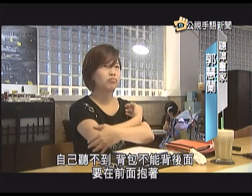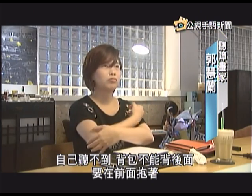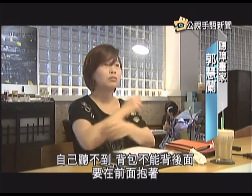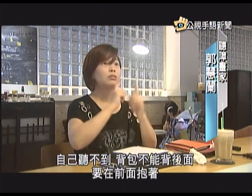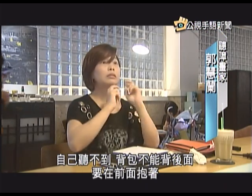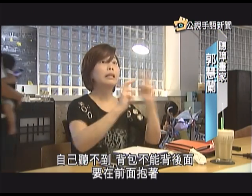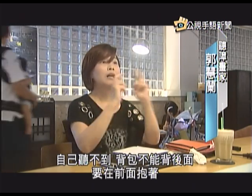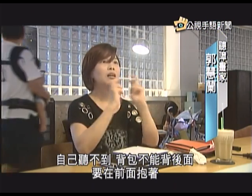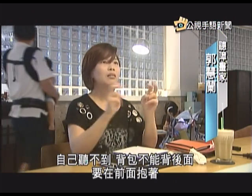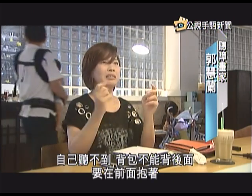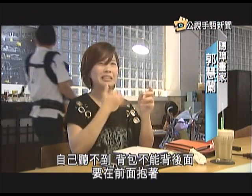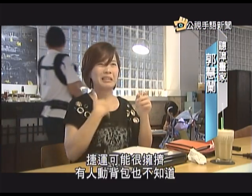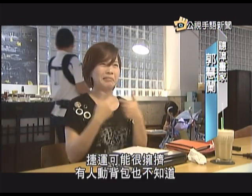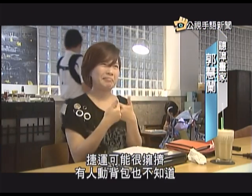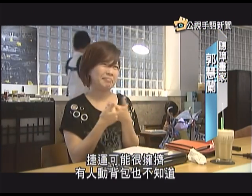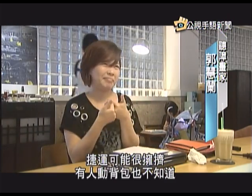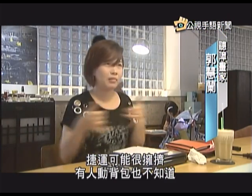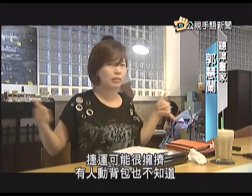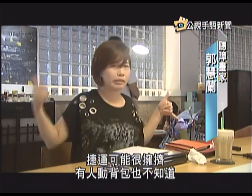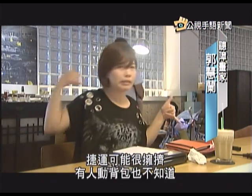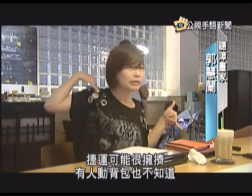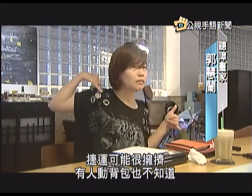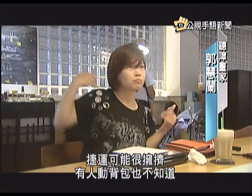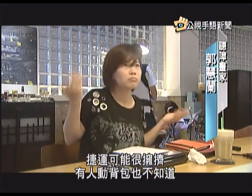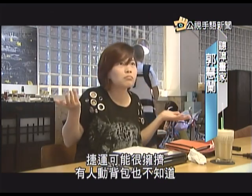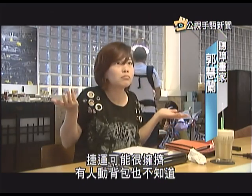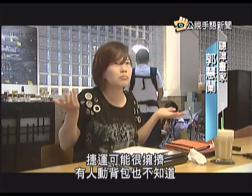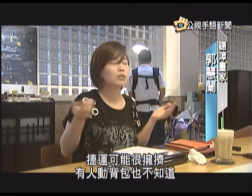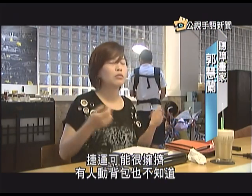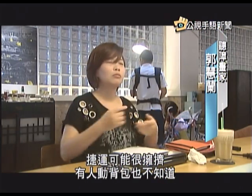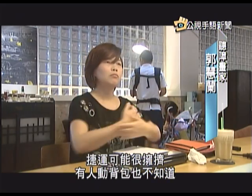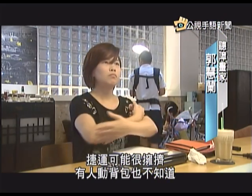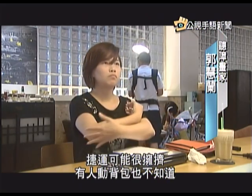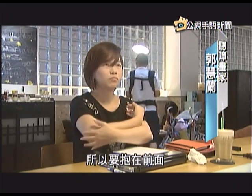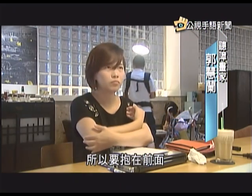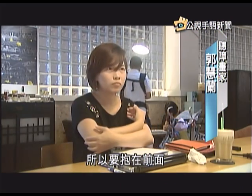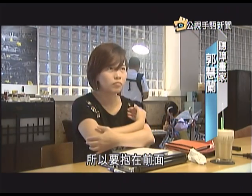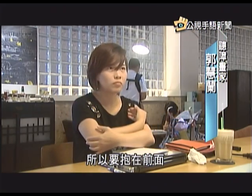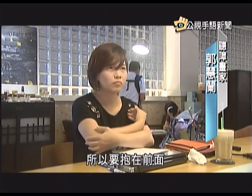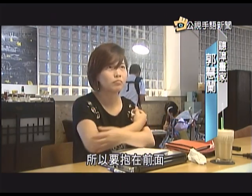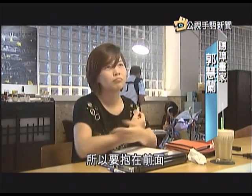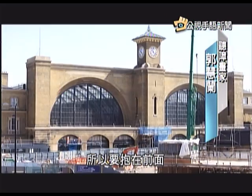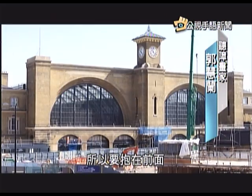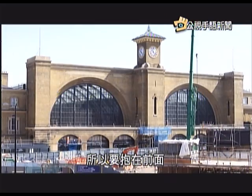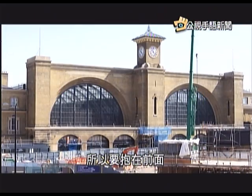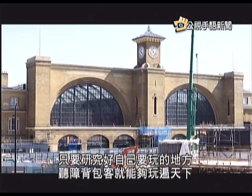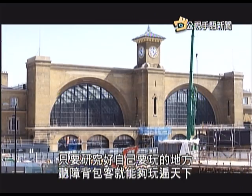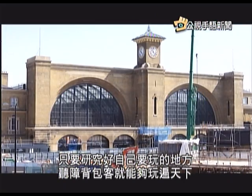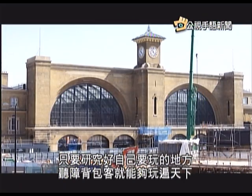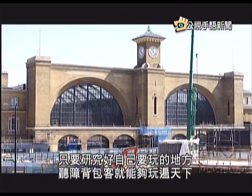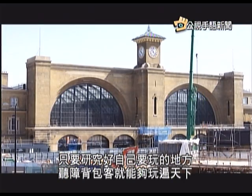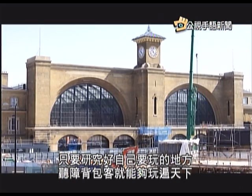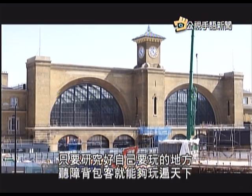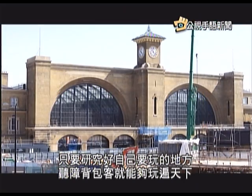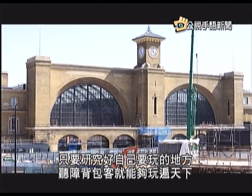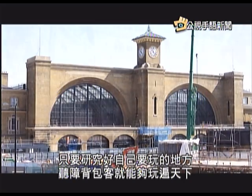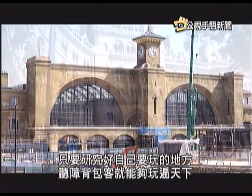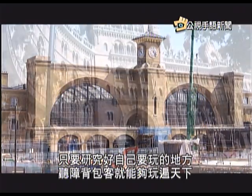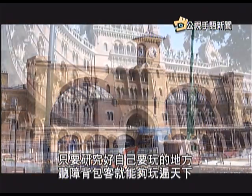前面抱着。捷运可能很拥挤，有人动背包也不知道，所以要抱在前面。 只要研究好自己要玩的地方，听障背